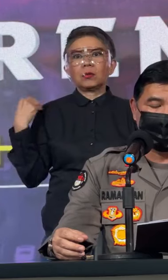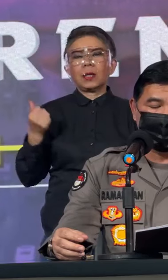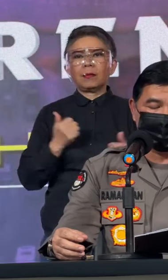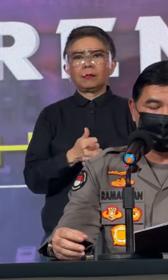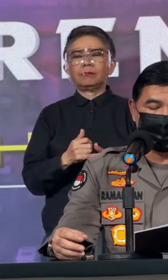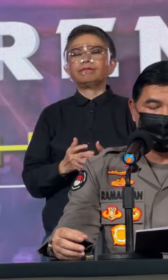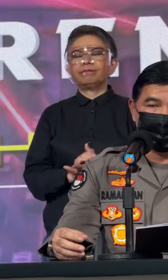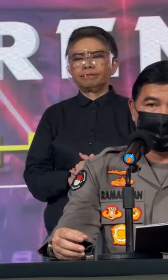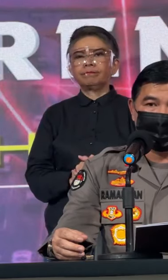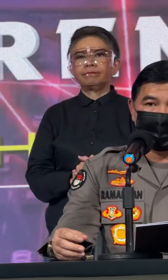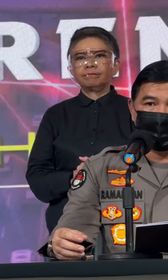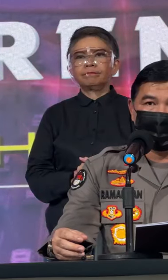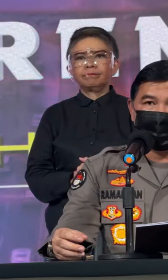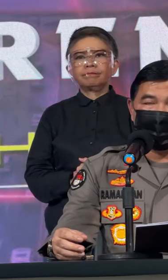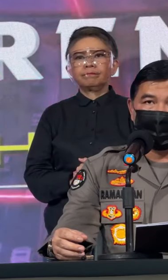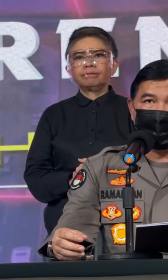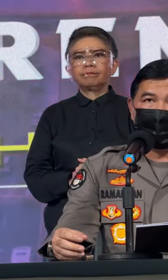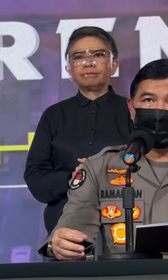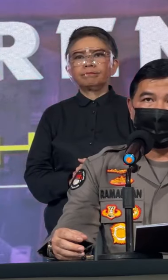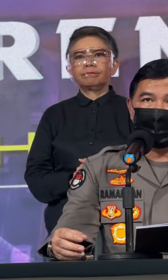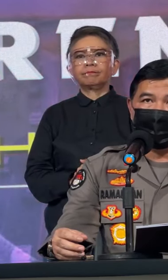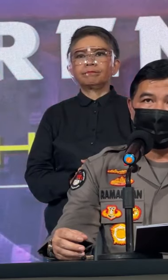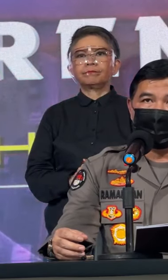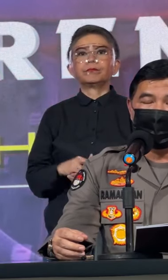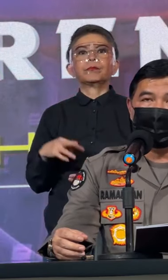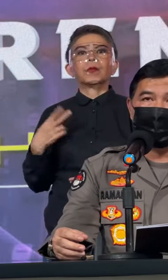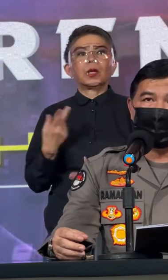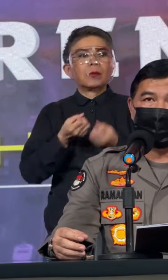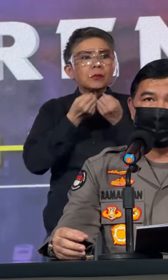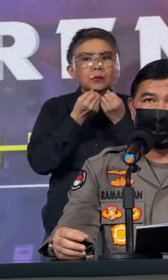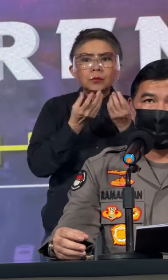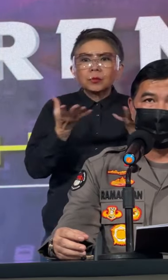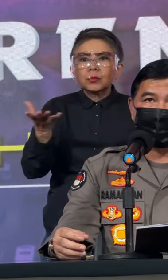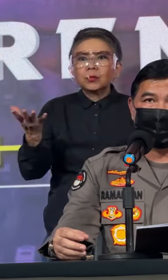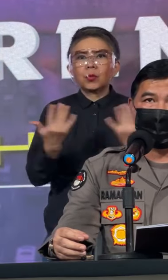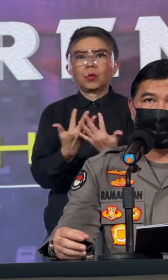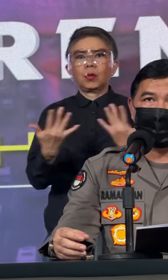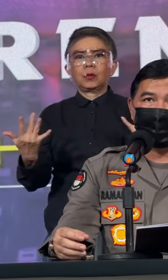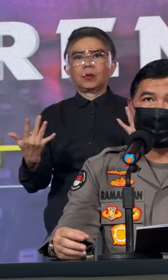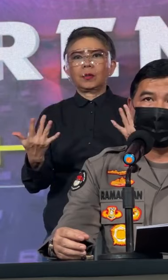yang bertikai. Sekali lagi kami menghimbau